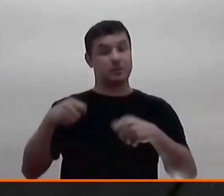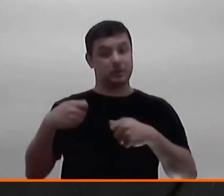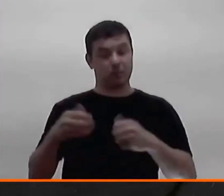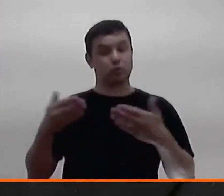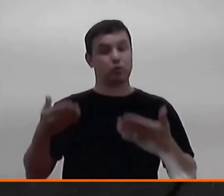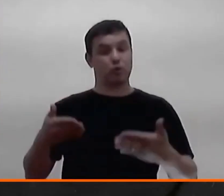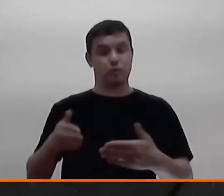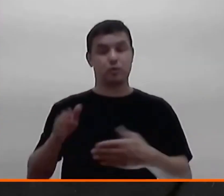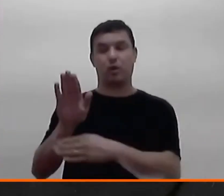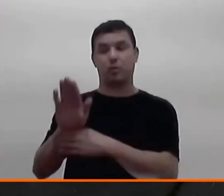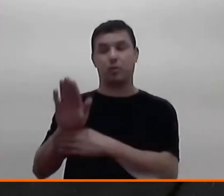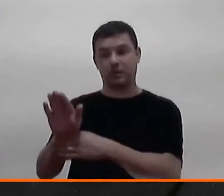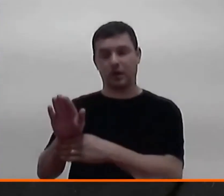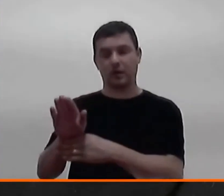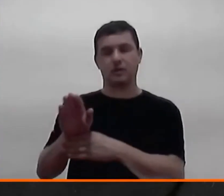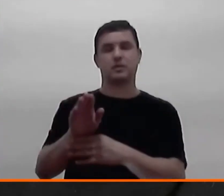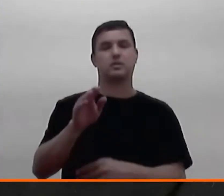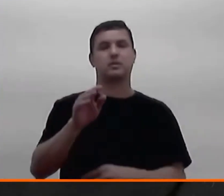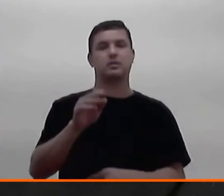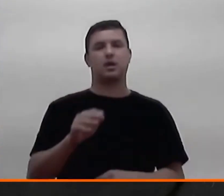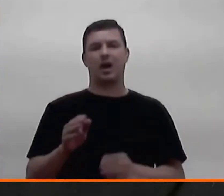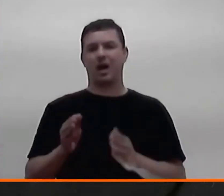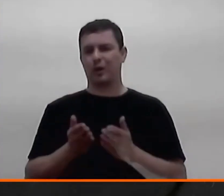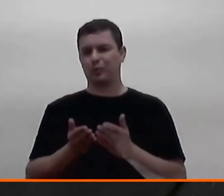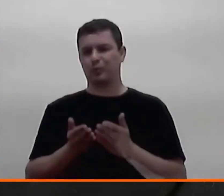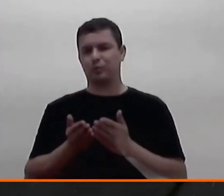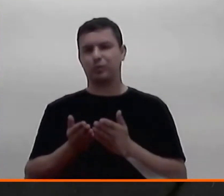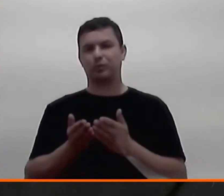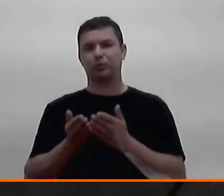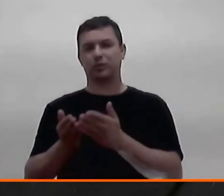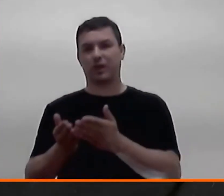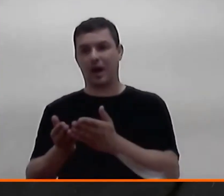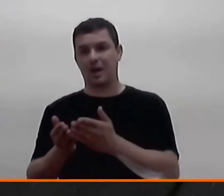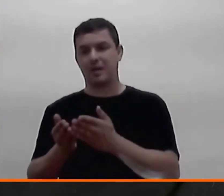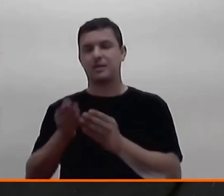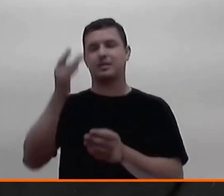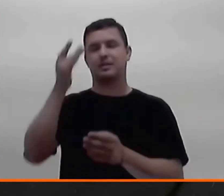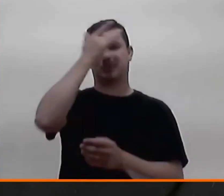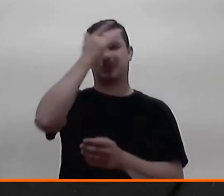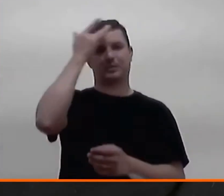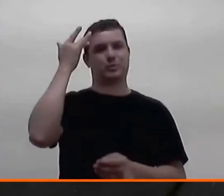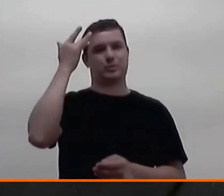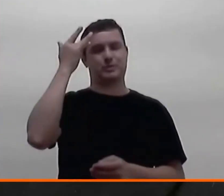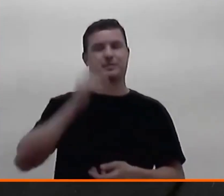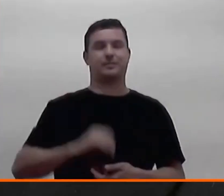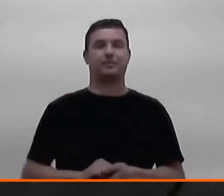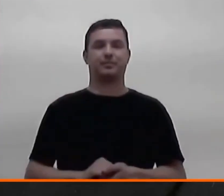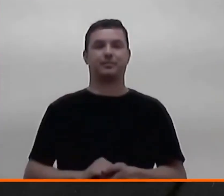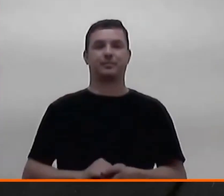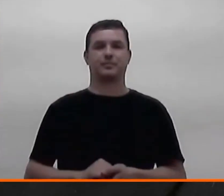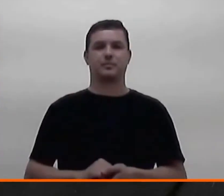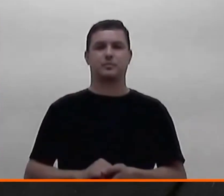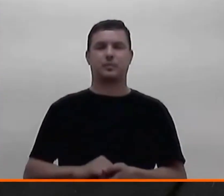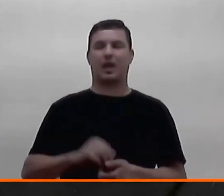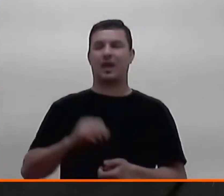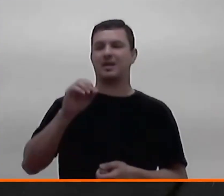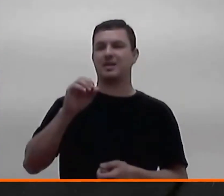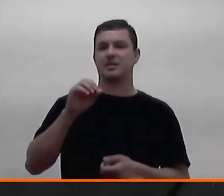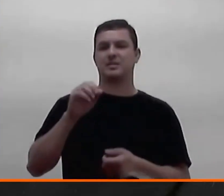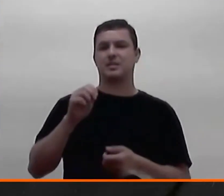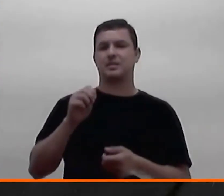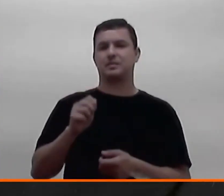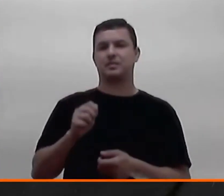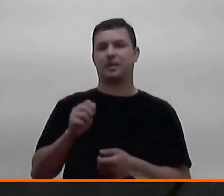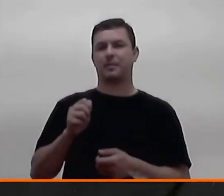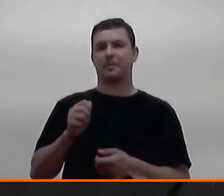eu indenizarei quando voltar. O que aqui que significa indenizar? Indenizar é